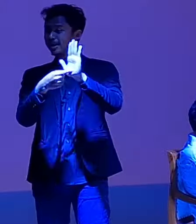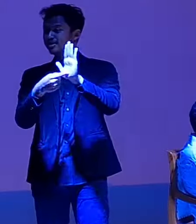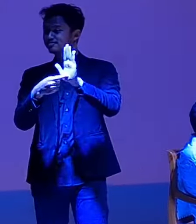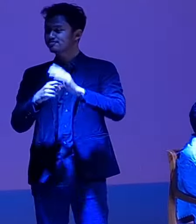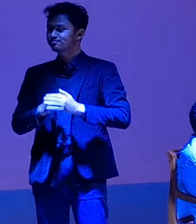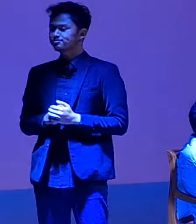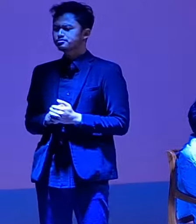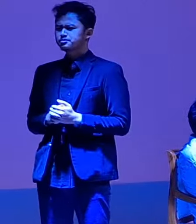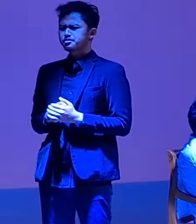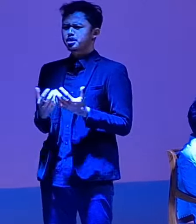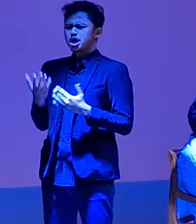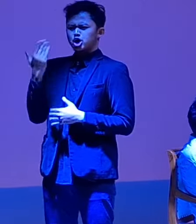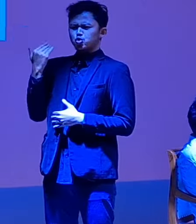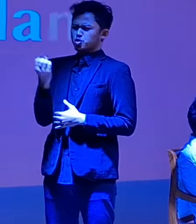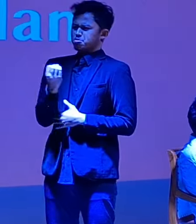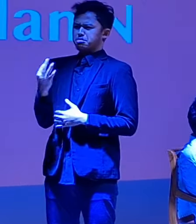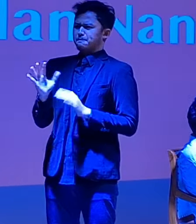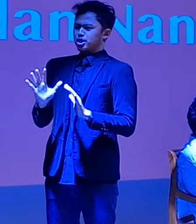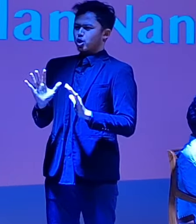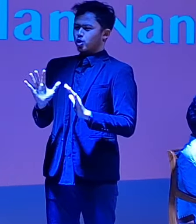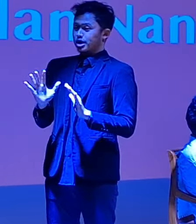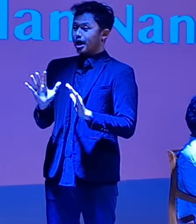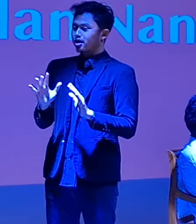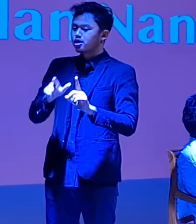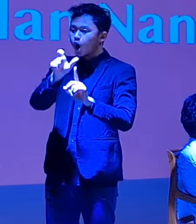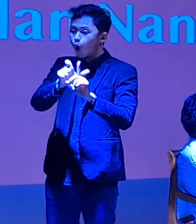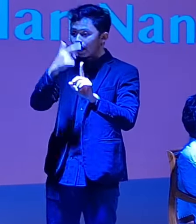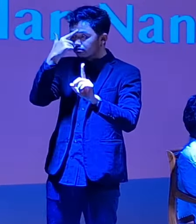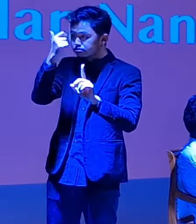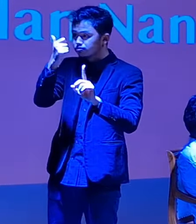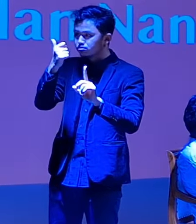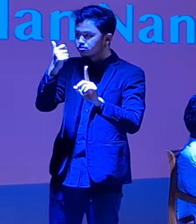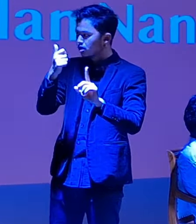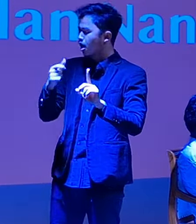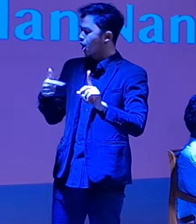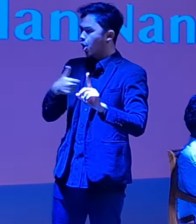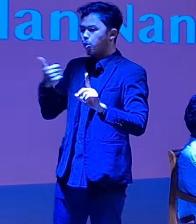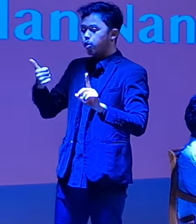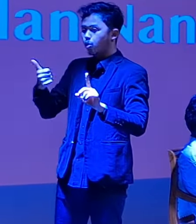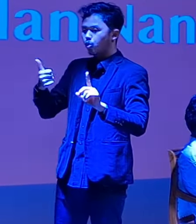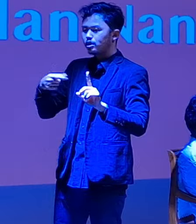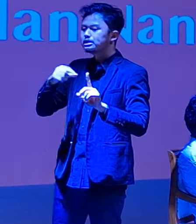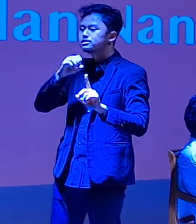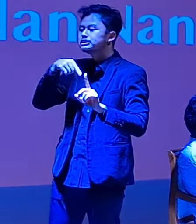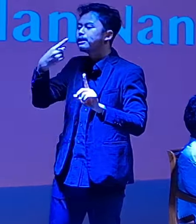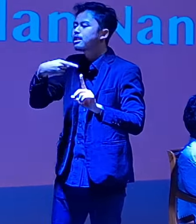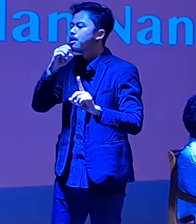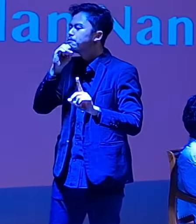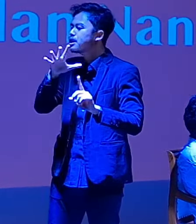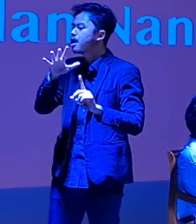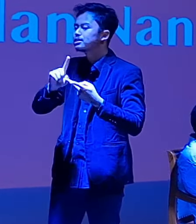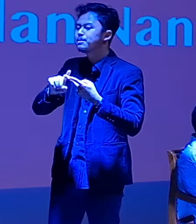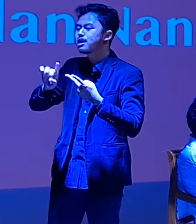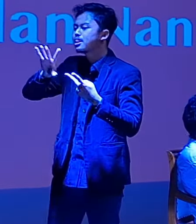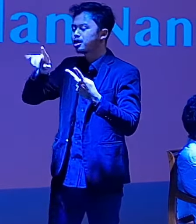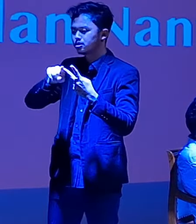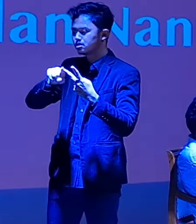awal hanya beberapa. Lalu para maestro itu bercerita pada maestro-maestro yang lain. Oke. Di tahun berikutnya makin banyak maestro yang mau